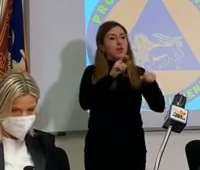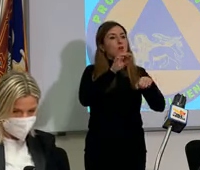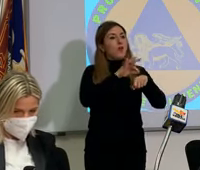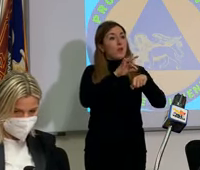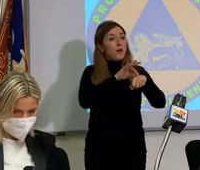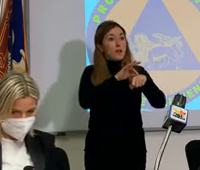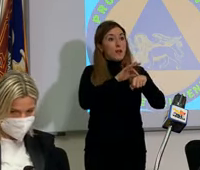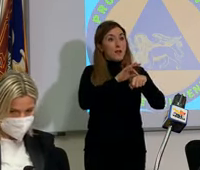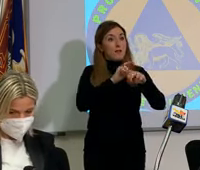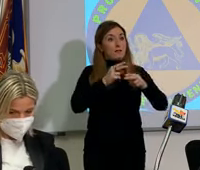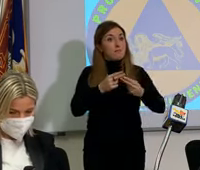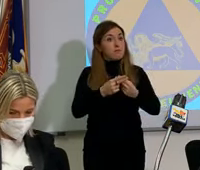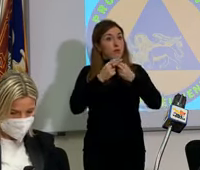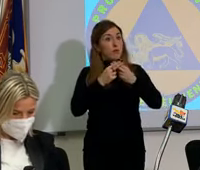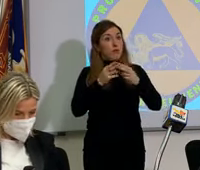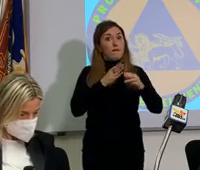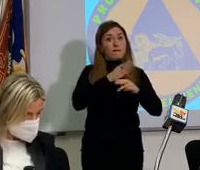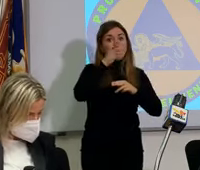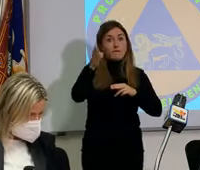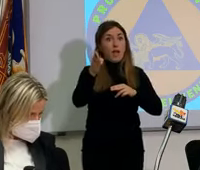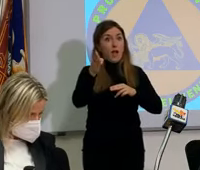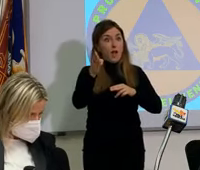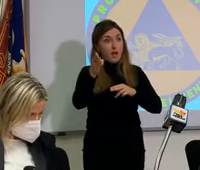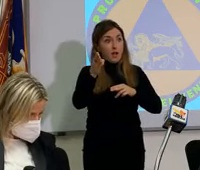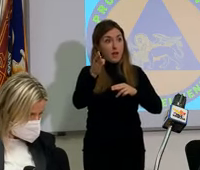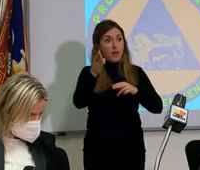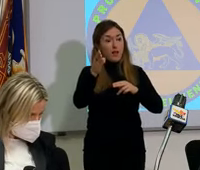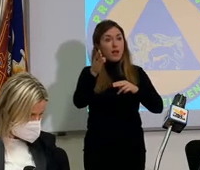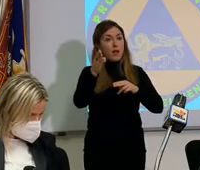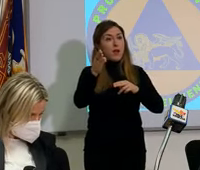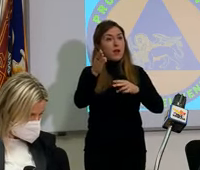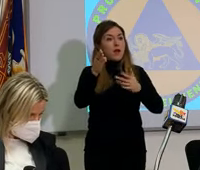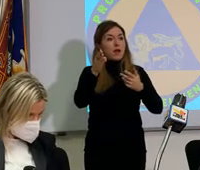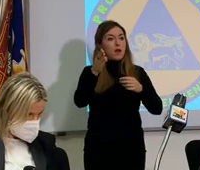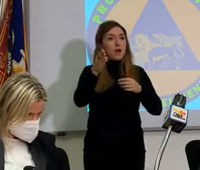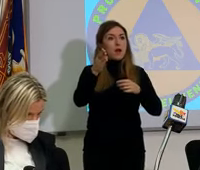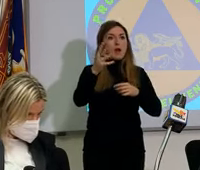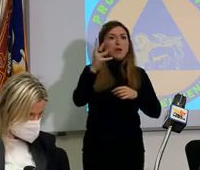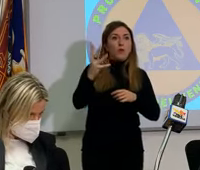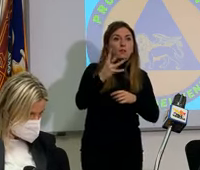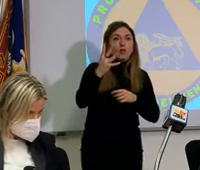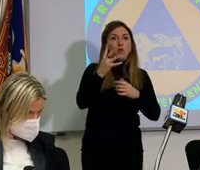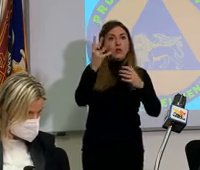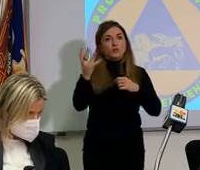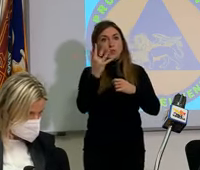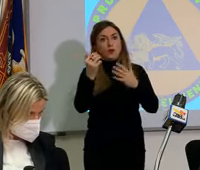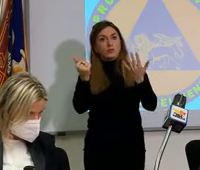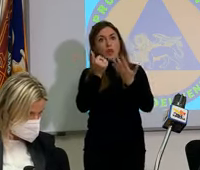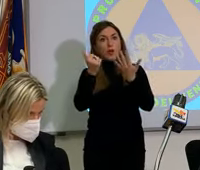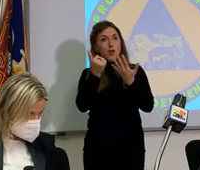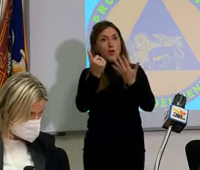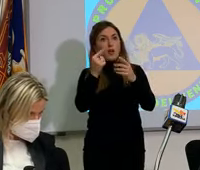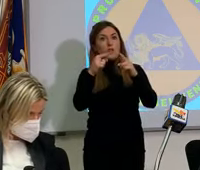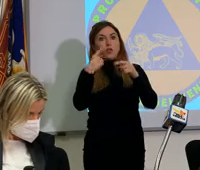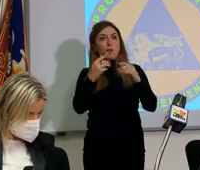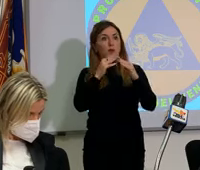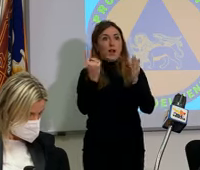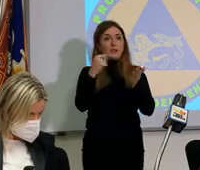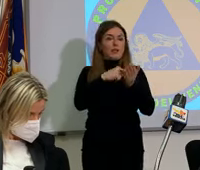ci vadano per poi essere rimandati a casa dopo aver fatto magari 4 5 6 7 ore di attesa ovviamente